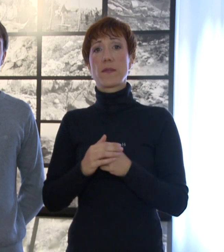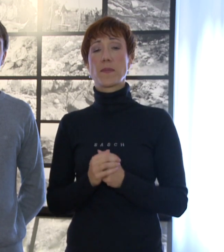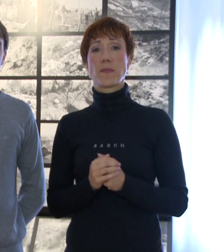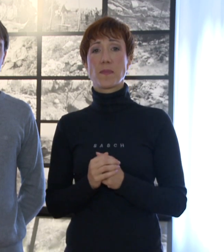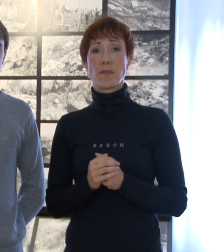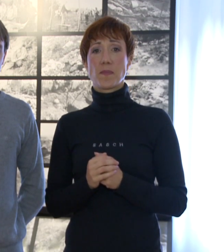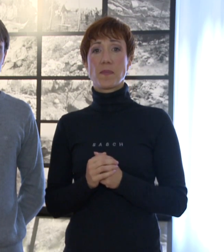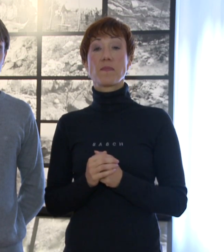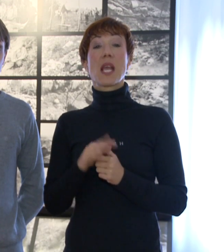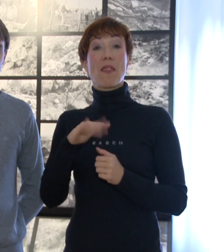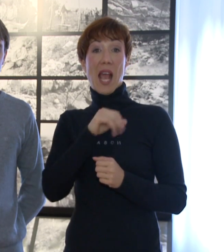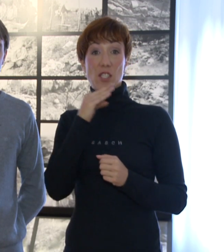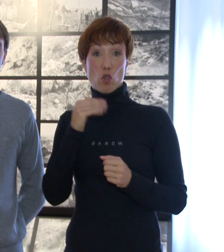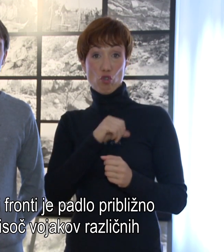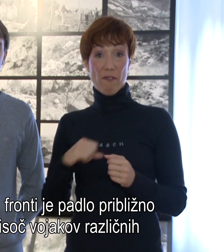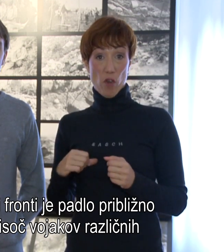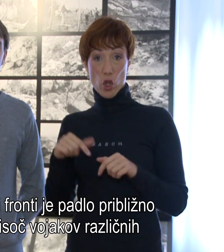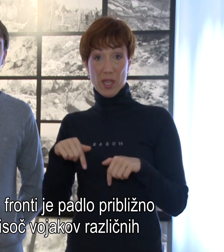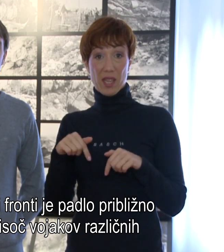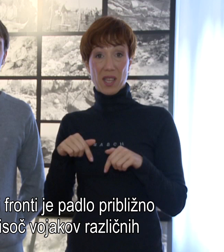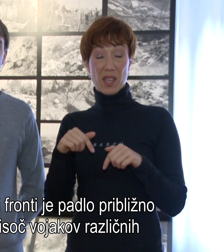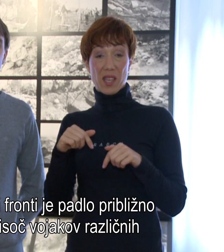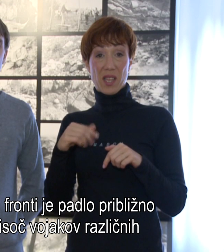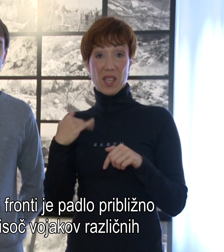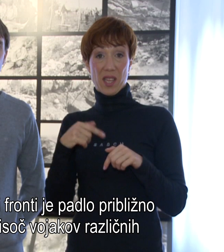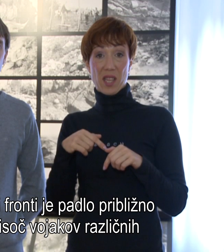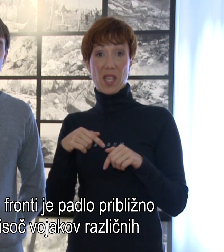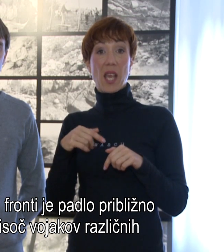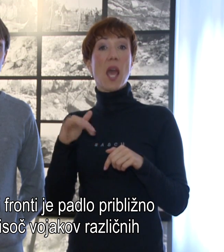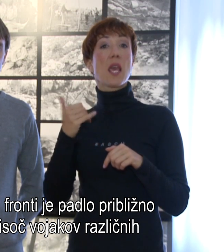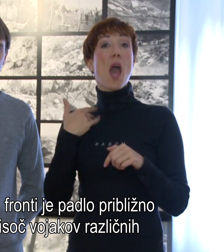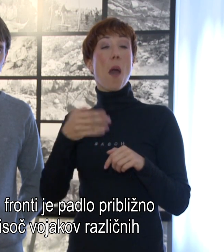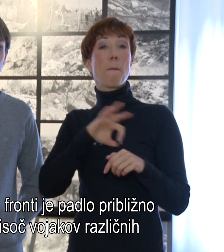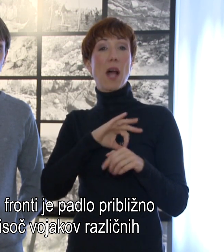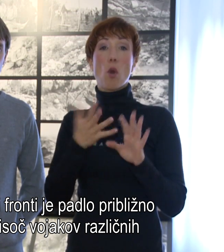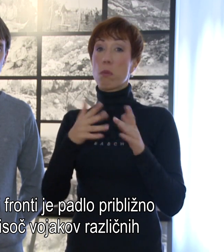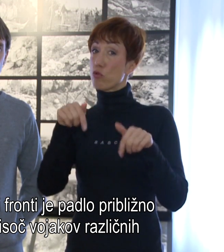Na soški fronti je padlo približno 300.000 vojakov,